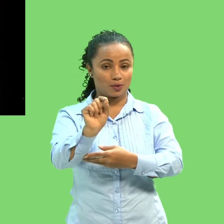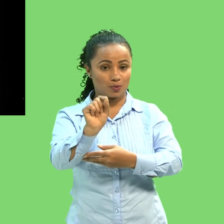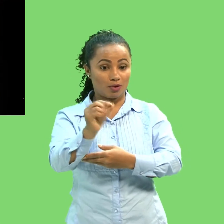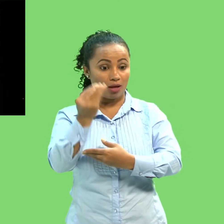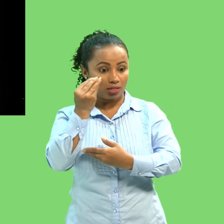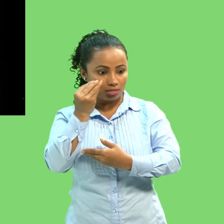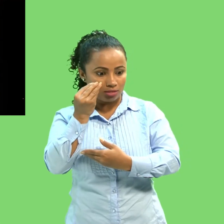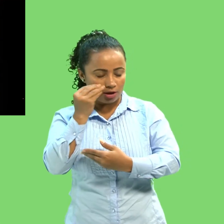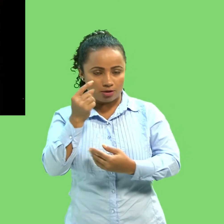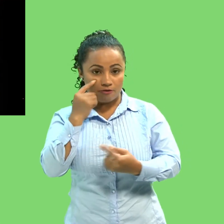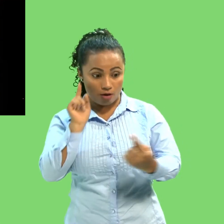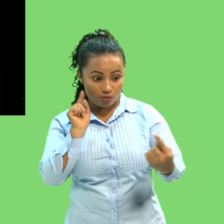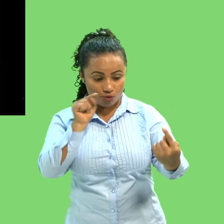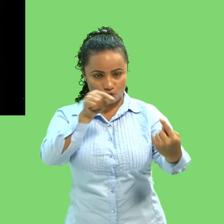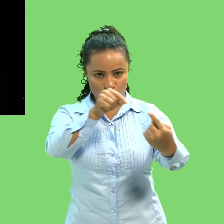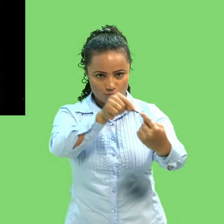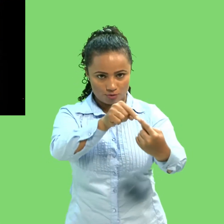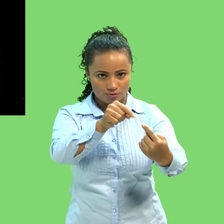aplicar